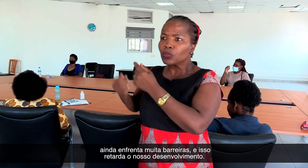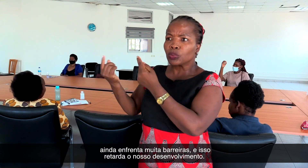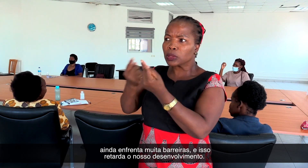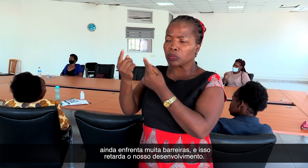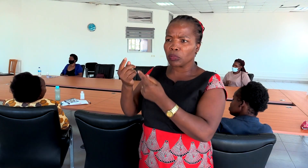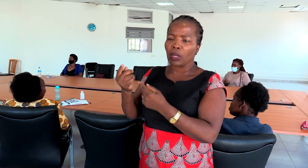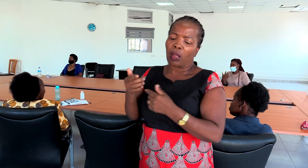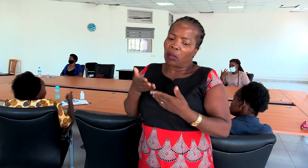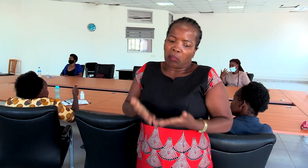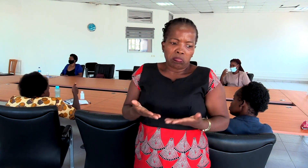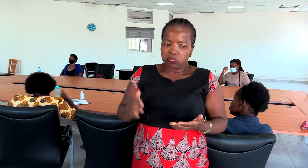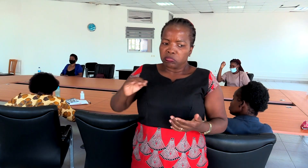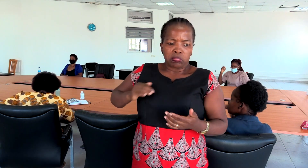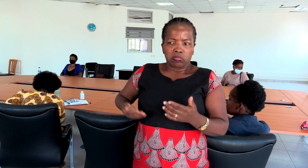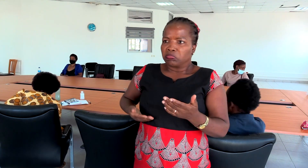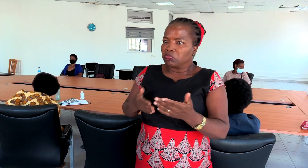desenvolvimento.